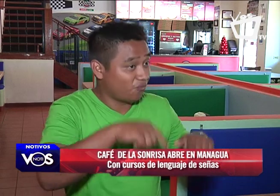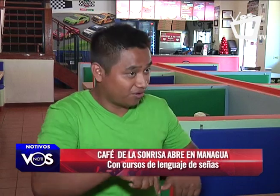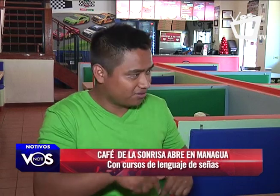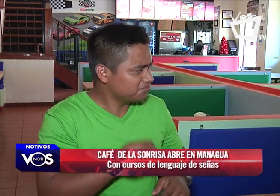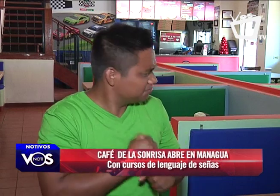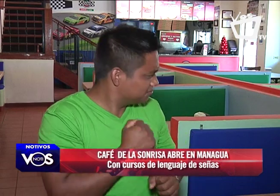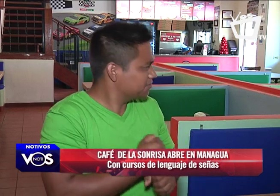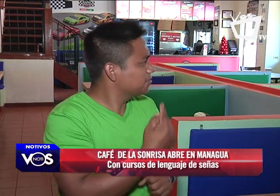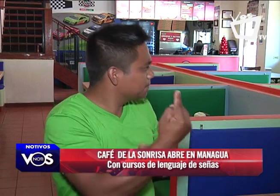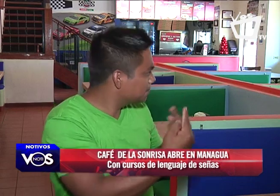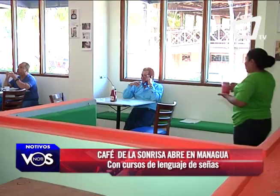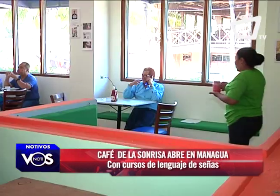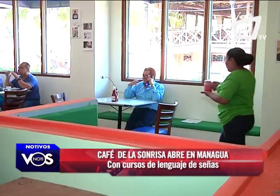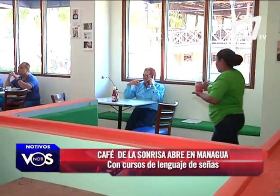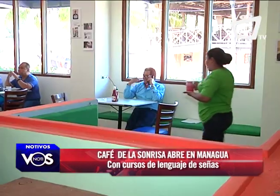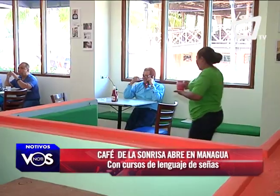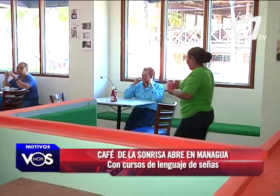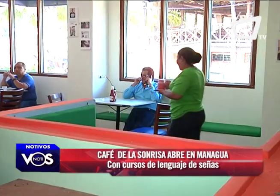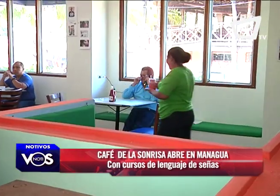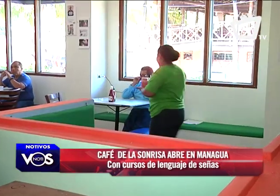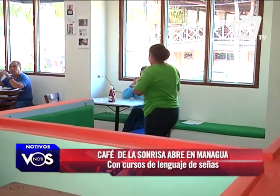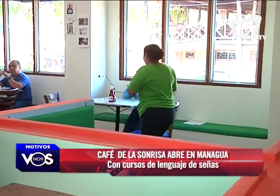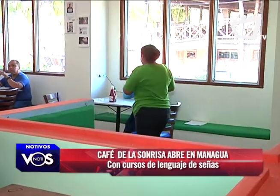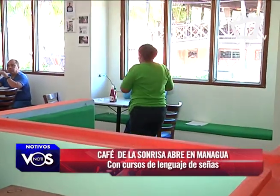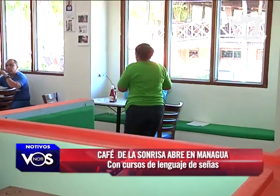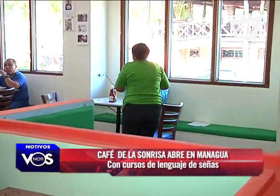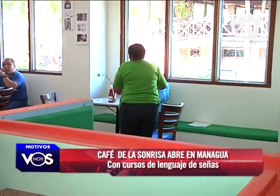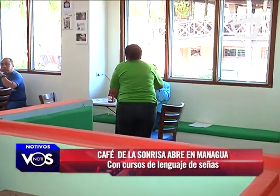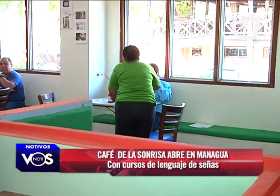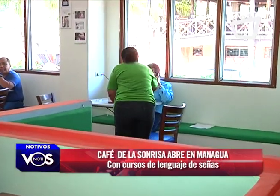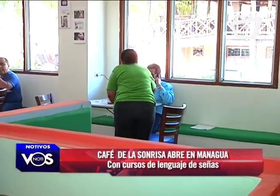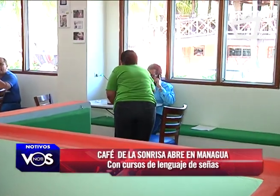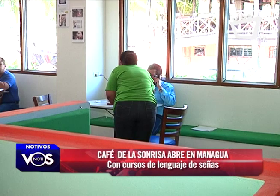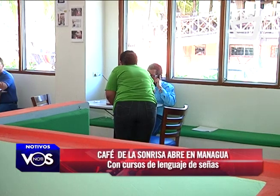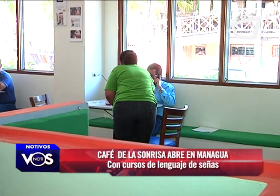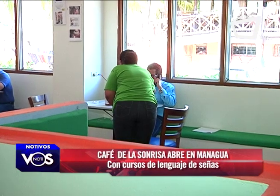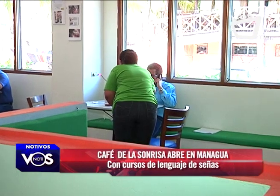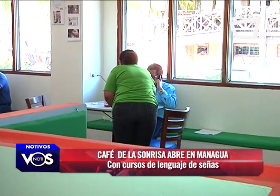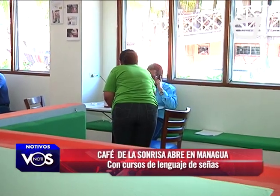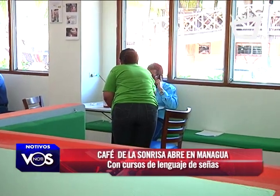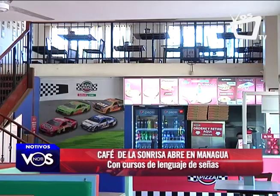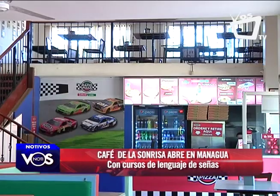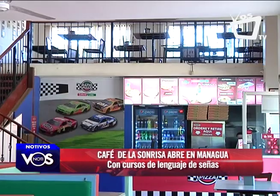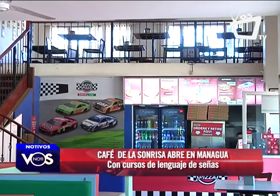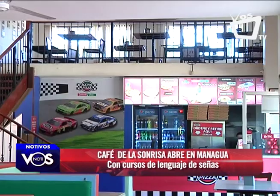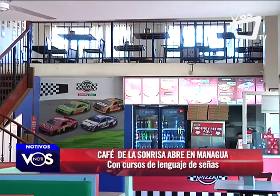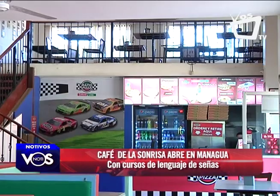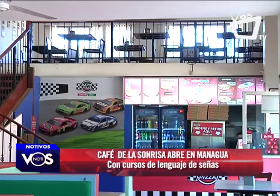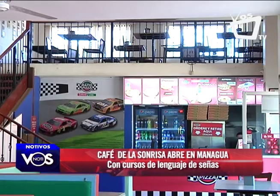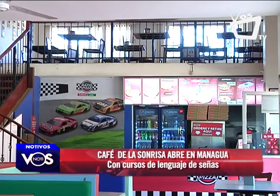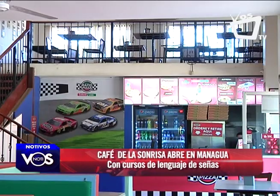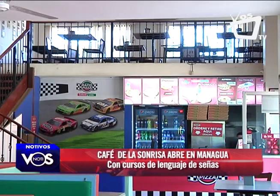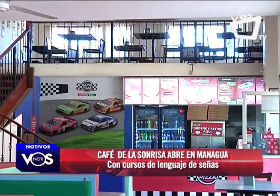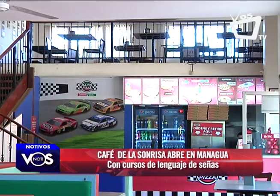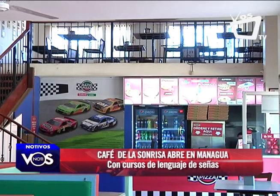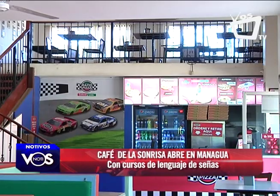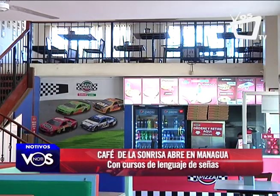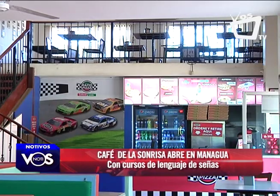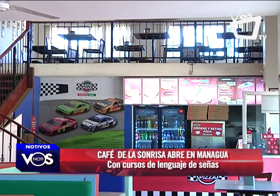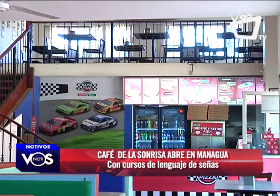una sorpresa, pero venimos y miramos el local, después miramos muy bien todo